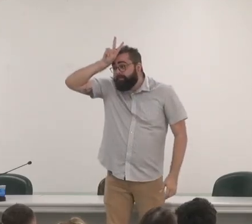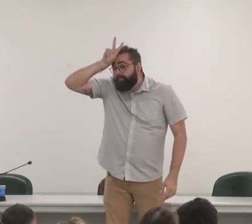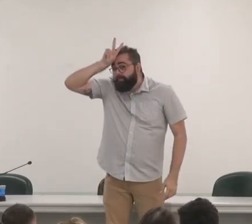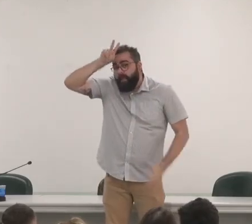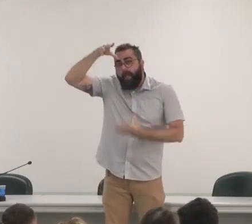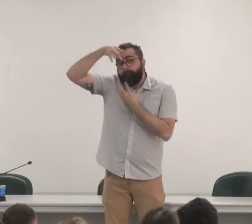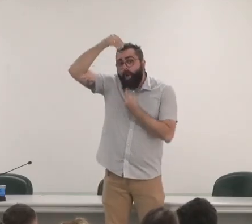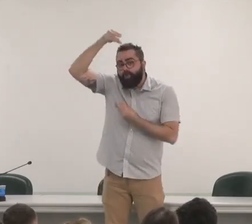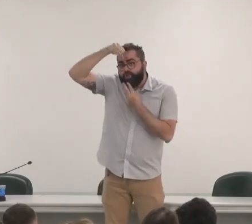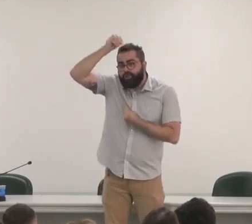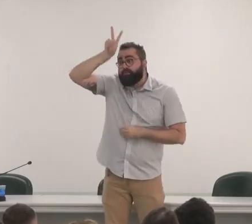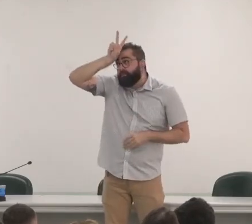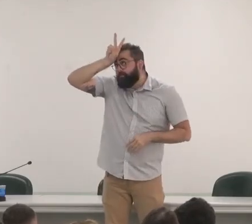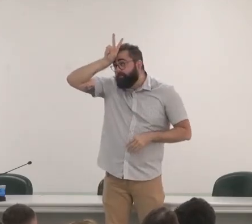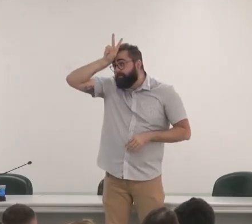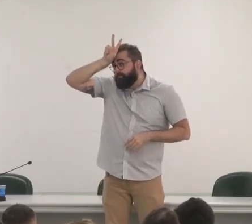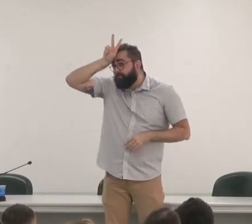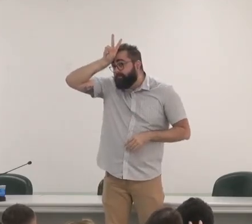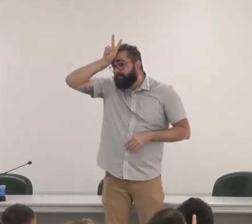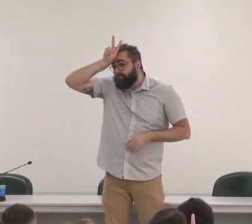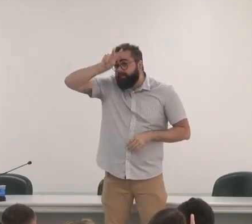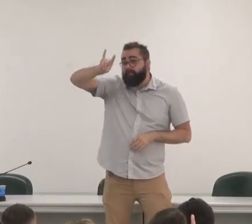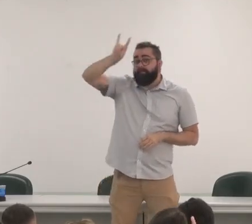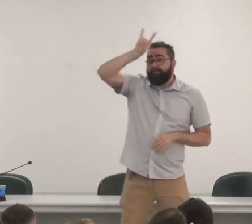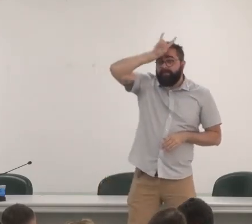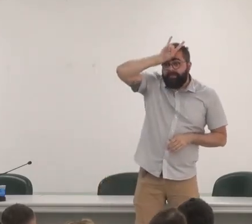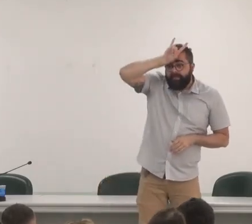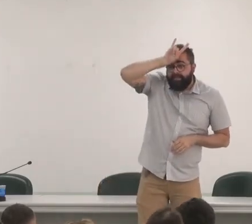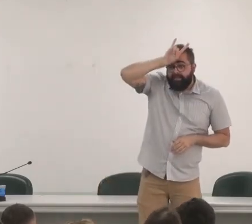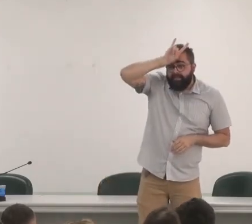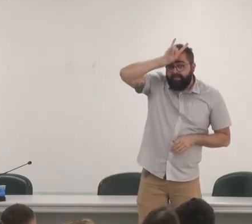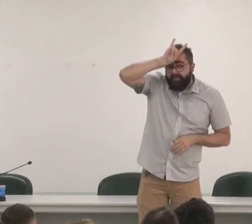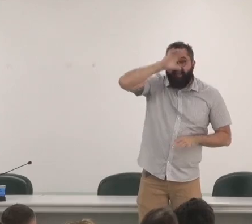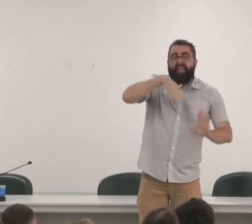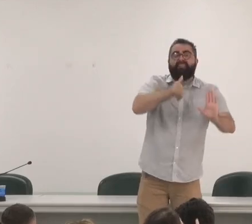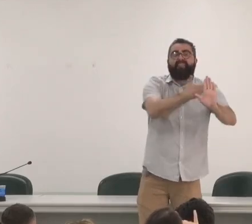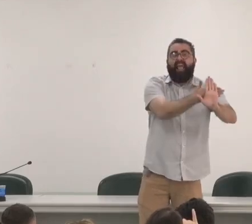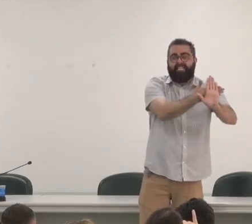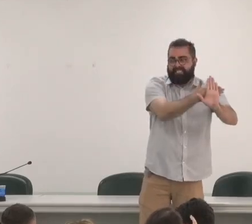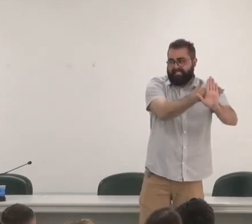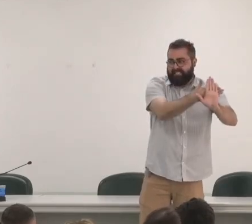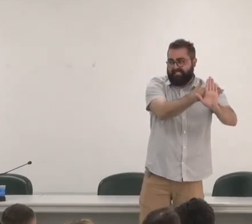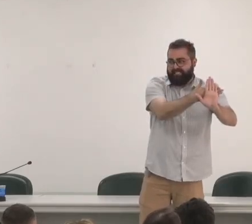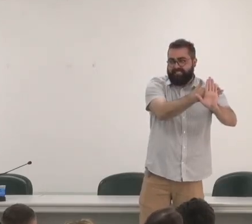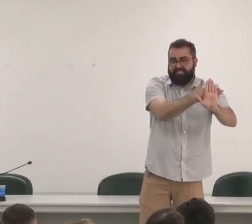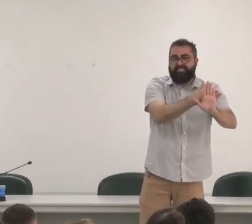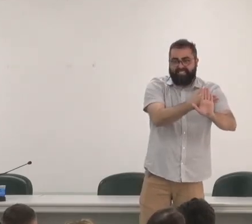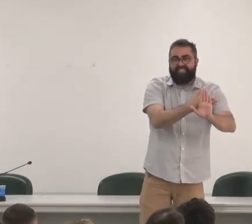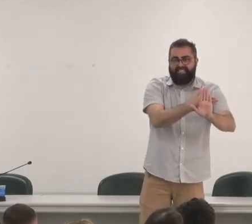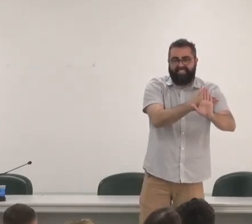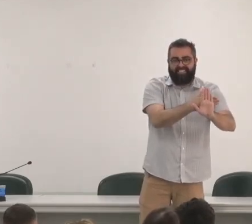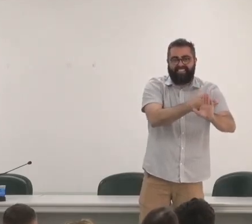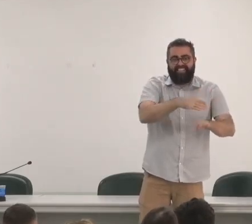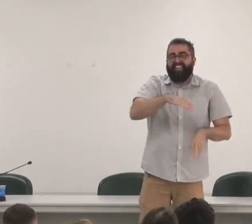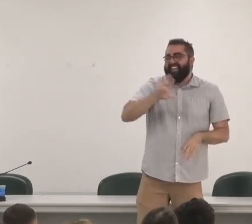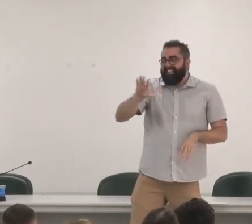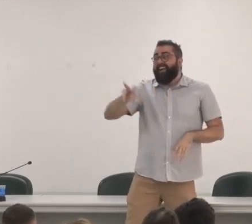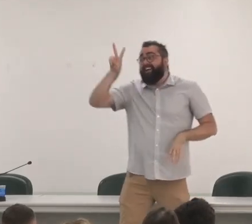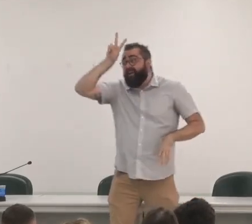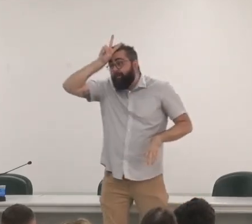Esse daqui, que é para bode. E esse outro aqui, que é para traição. Então, a